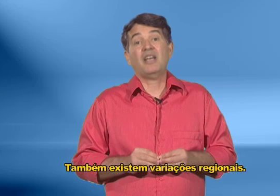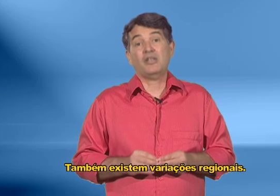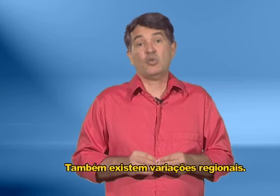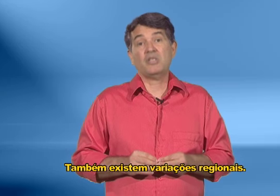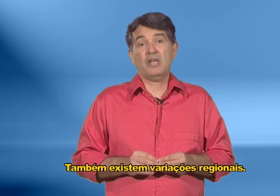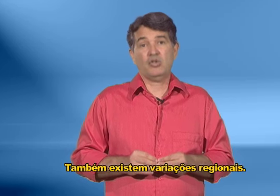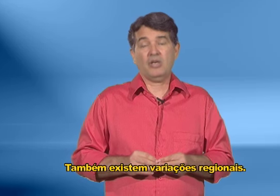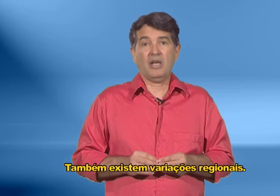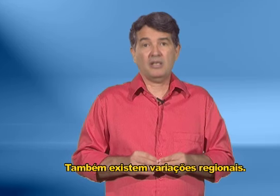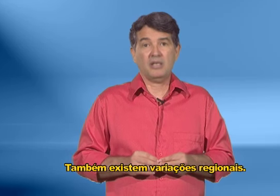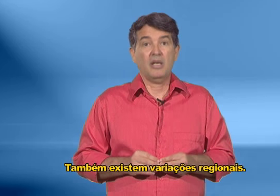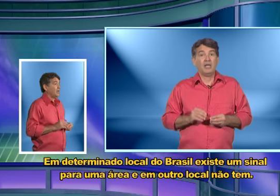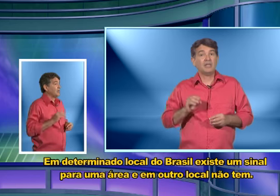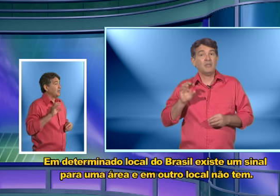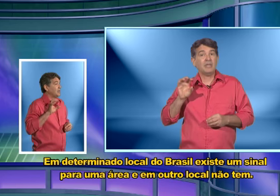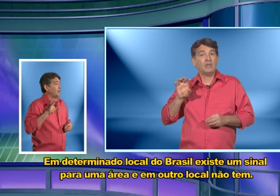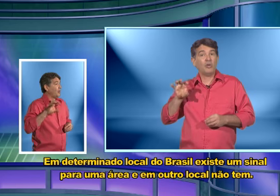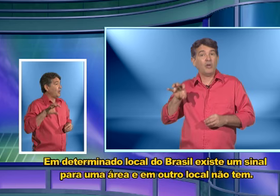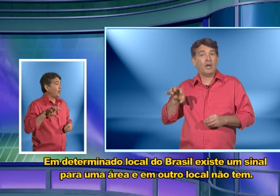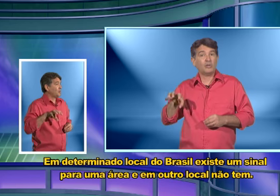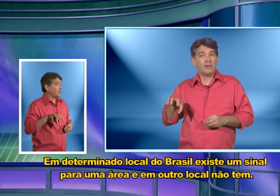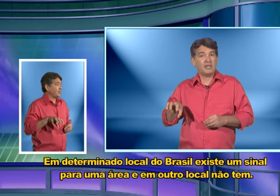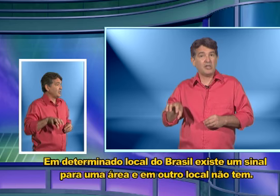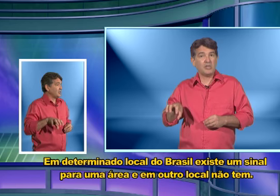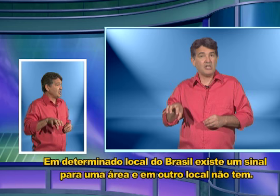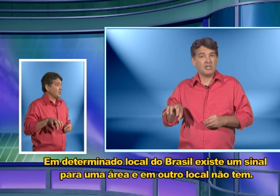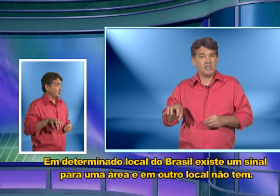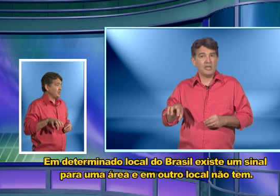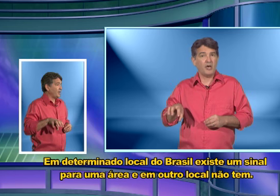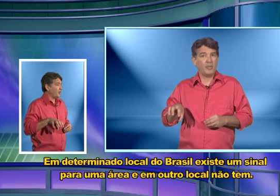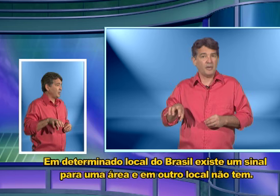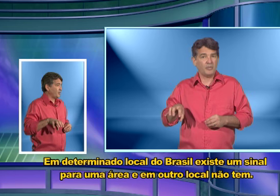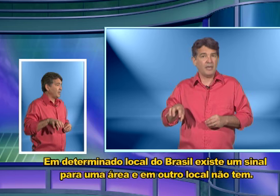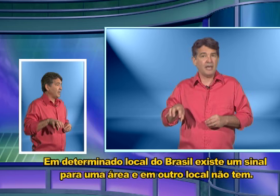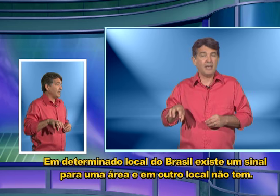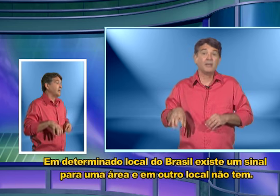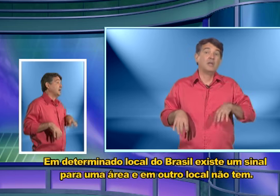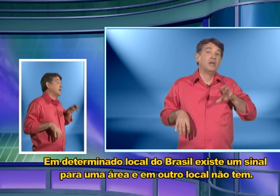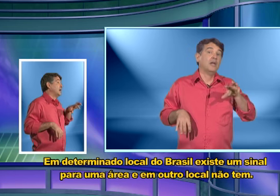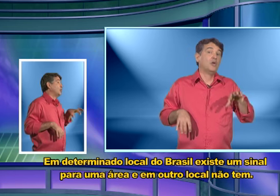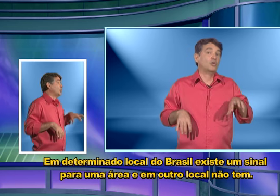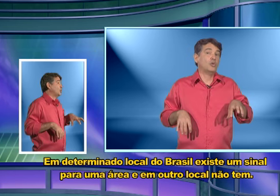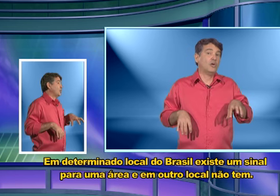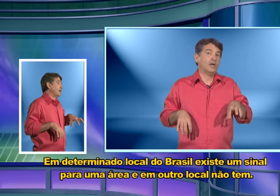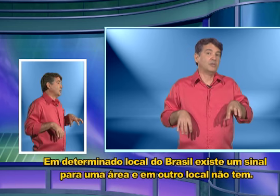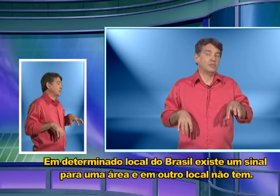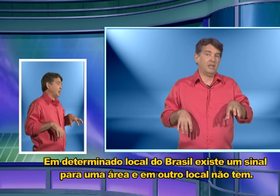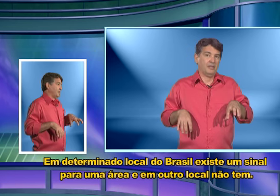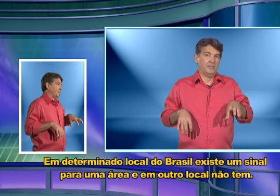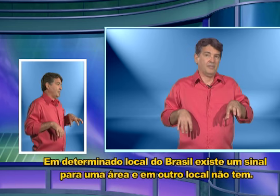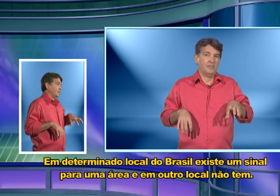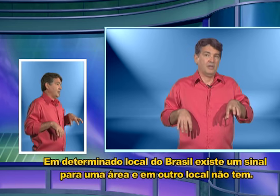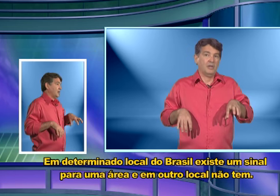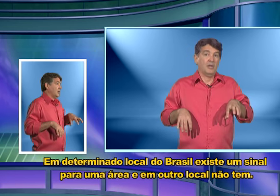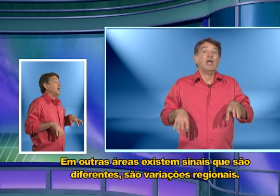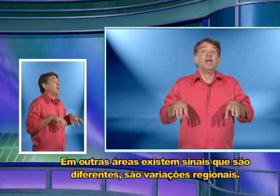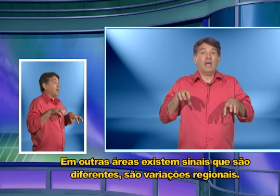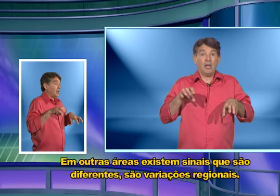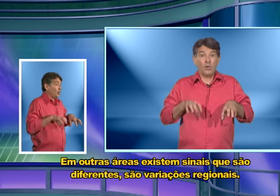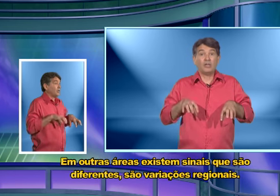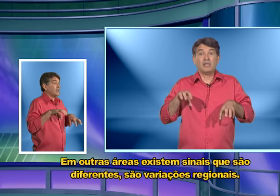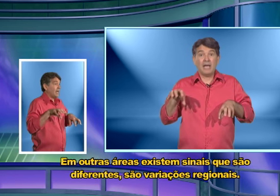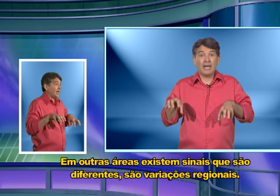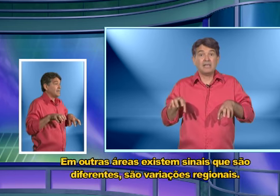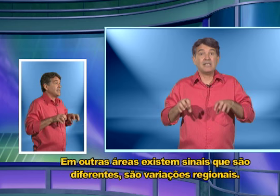existem variações regionais. Em determinado local do Brasil existe sinal para uma área, em outro local não tem.